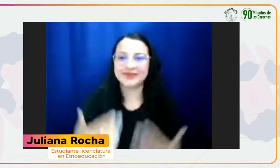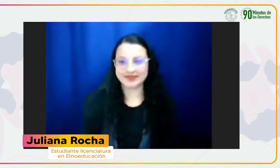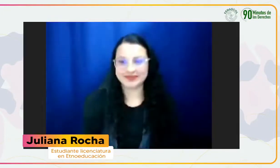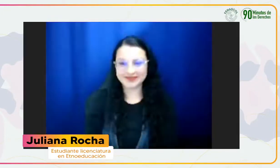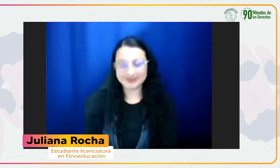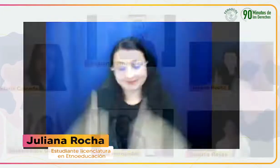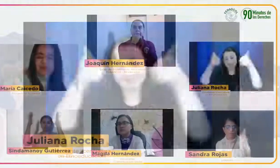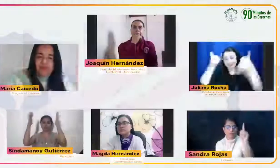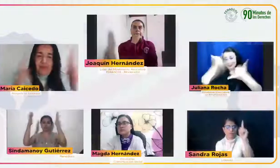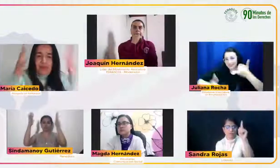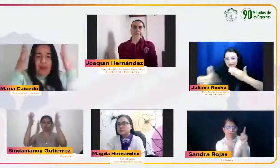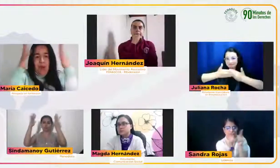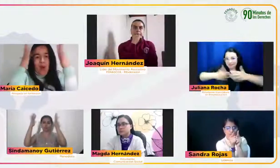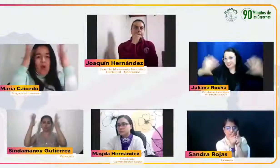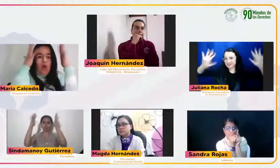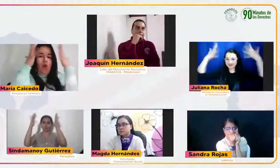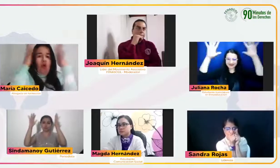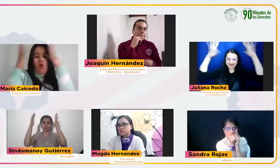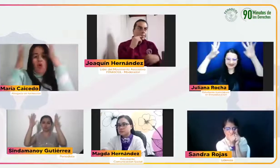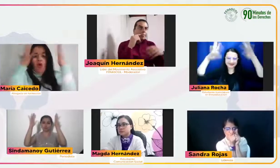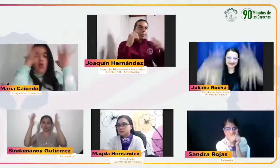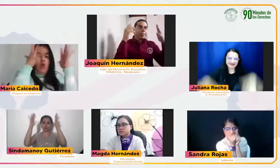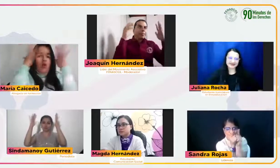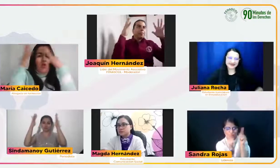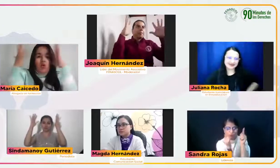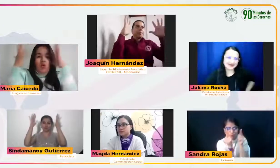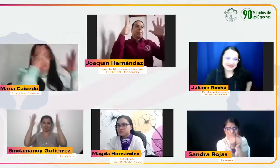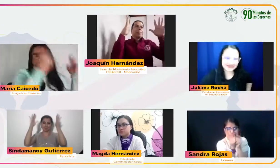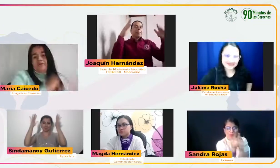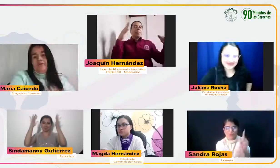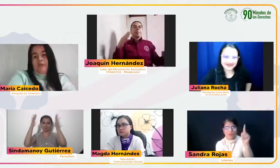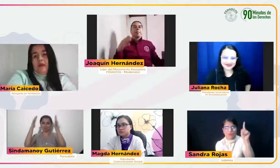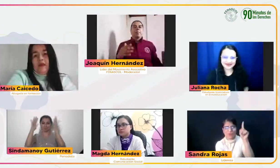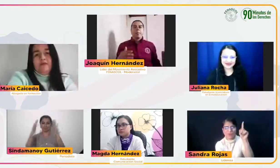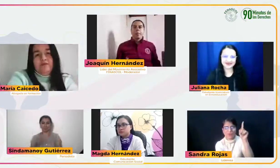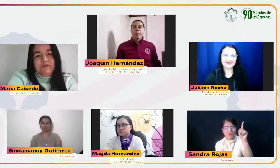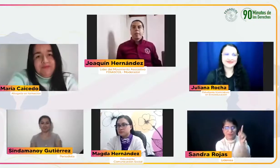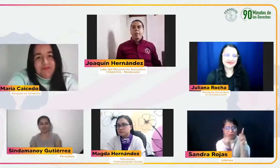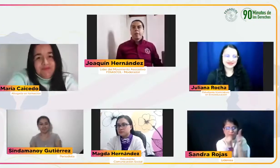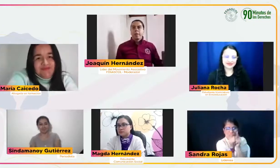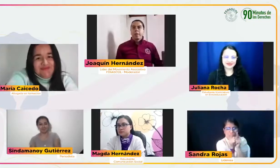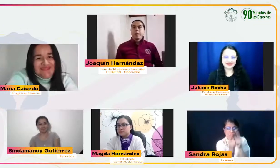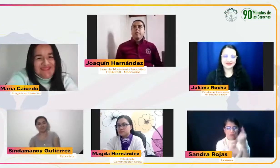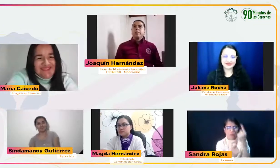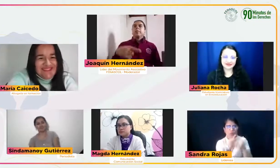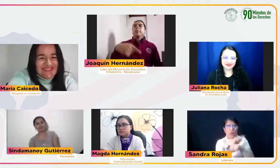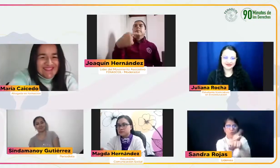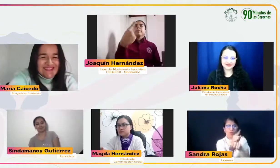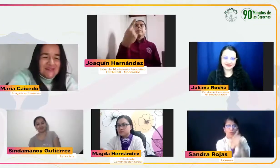lingüística, con una cultura propia. Entonces, ya termino con esta intervención.